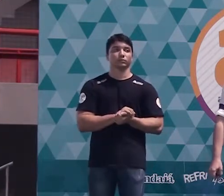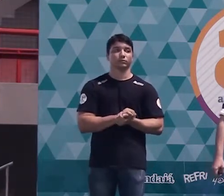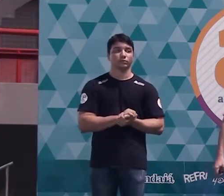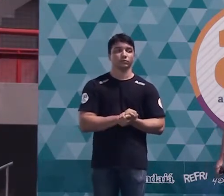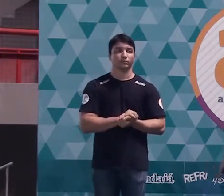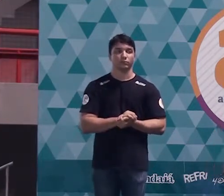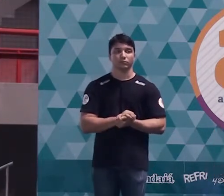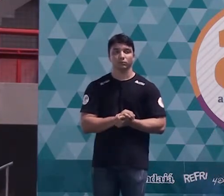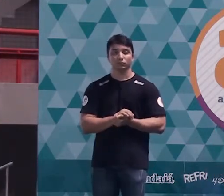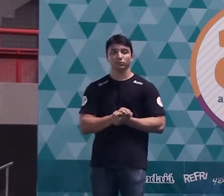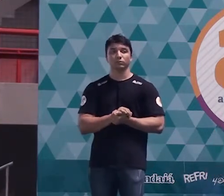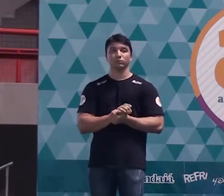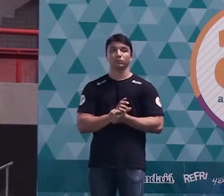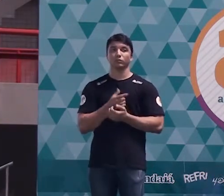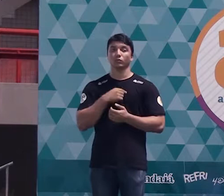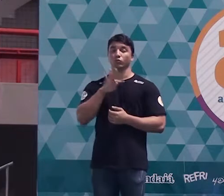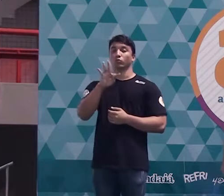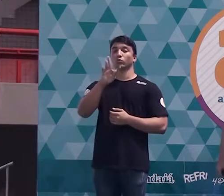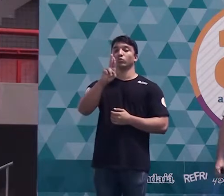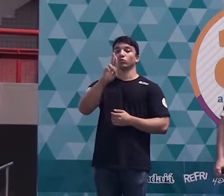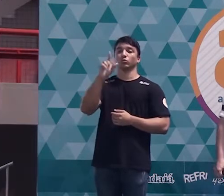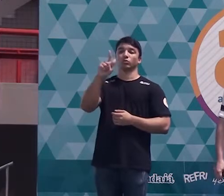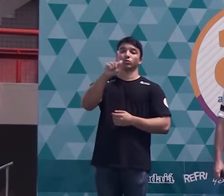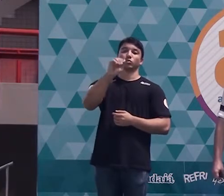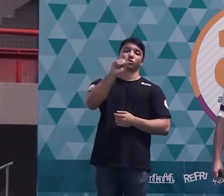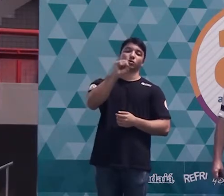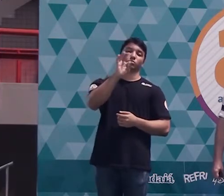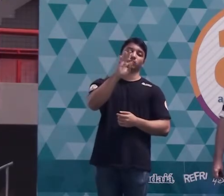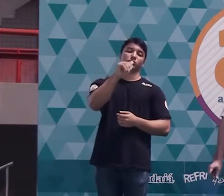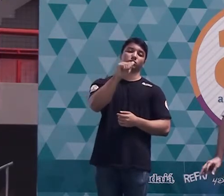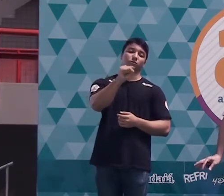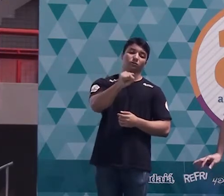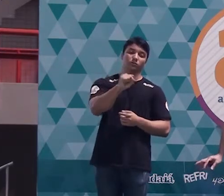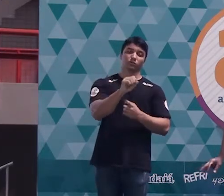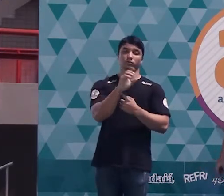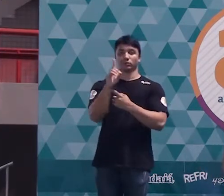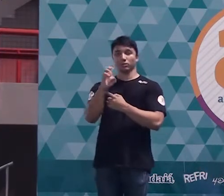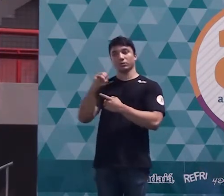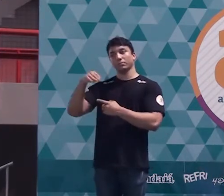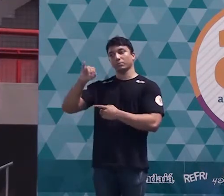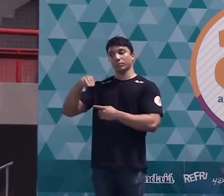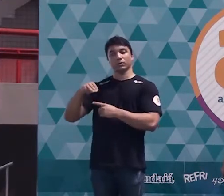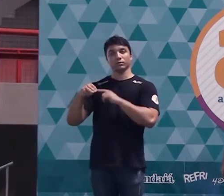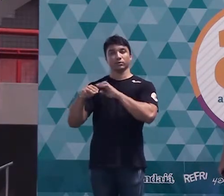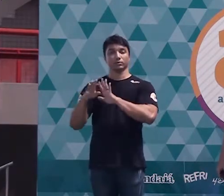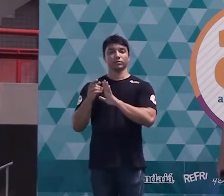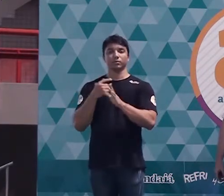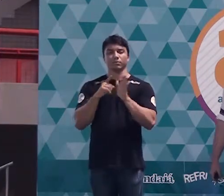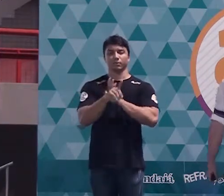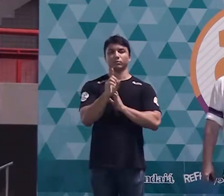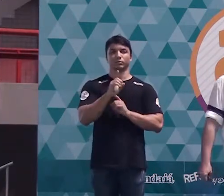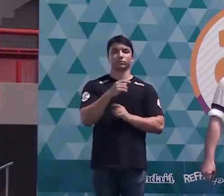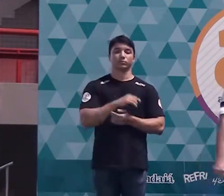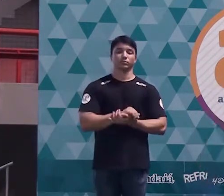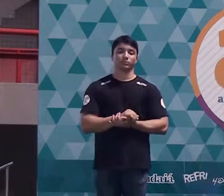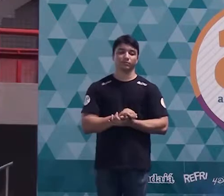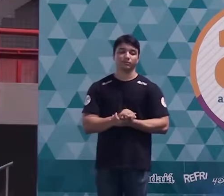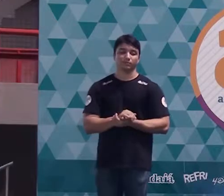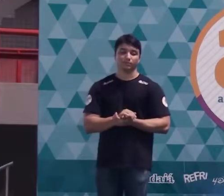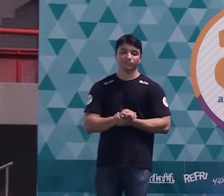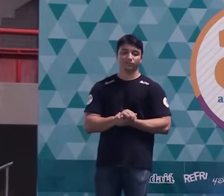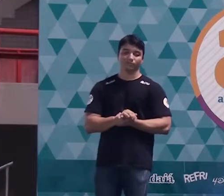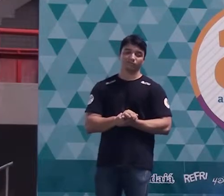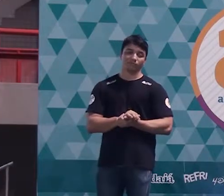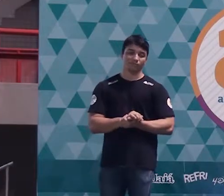diz, tu gostas de mim? Também é perigoso. Não pergunte não, a Rocha que ela gosta. Ó, vamos